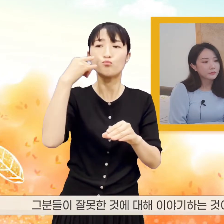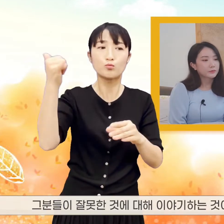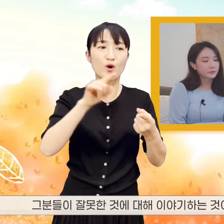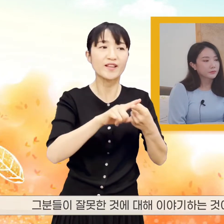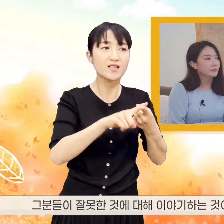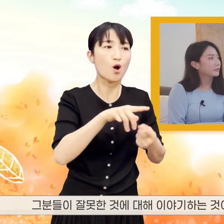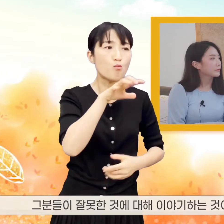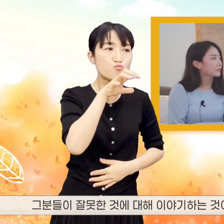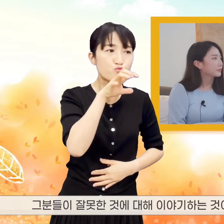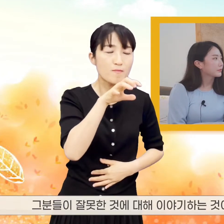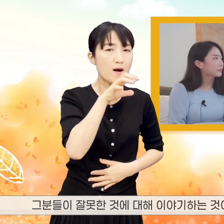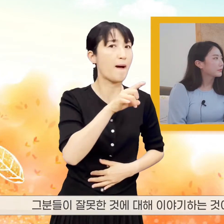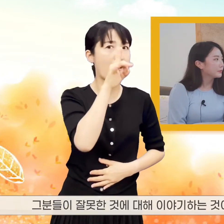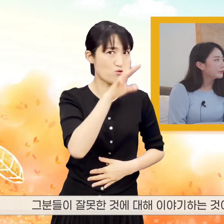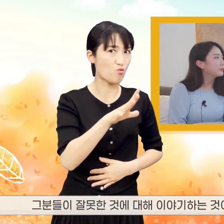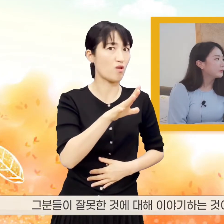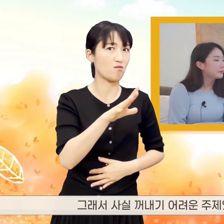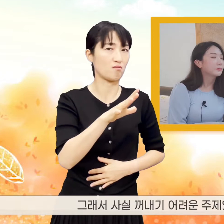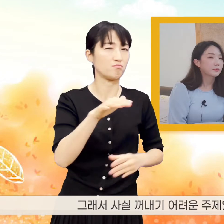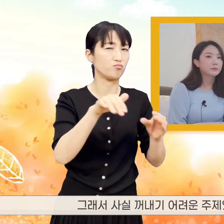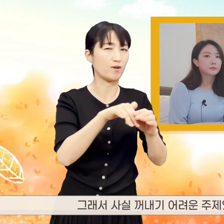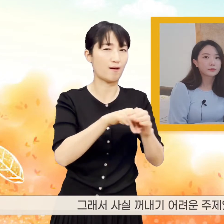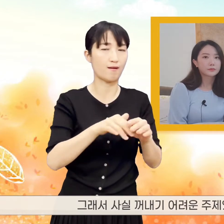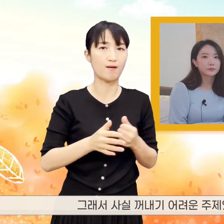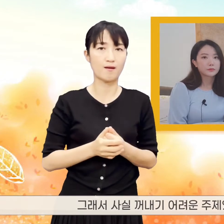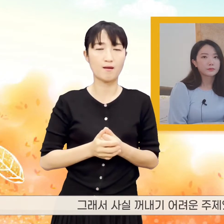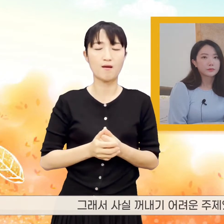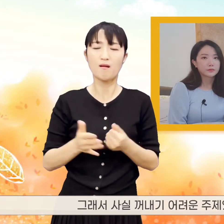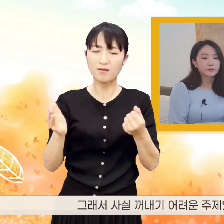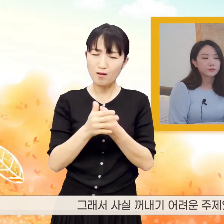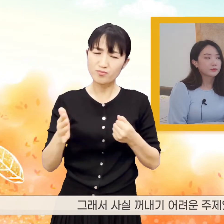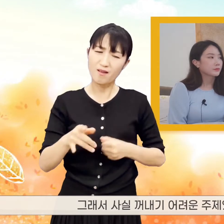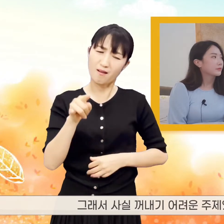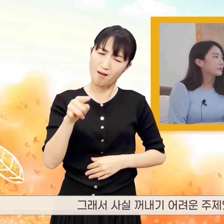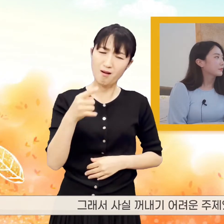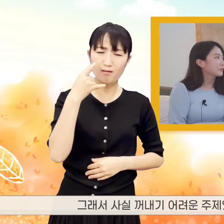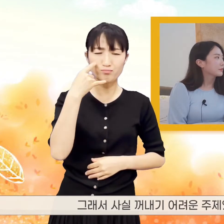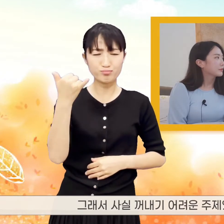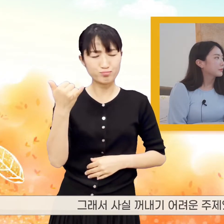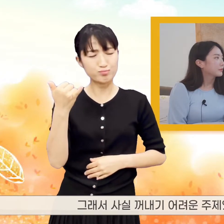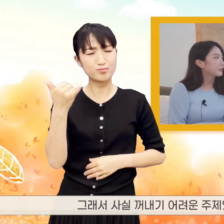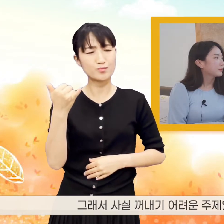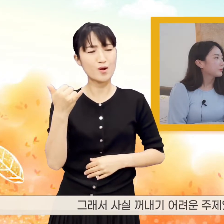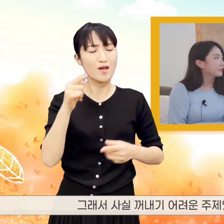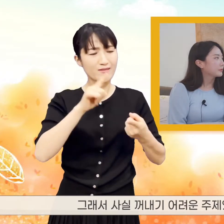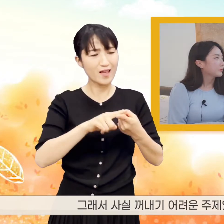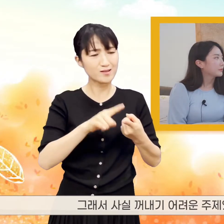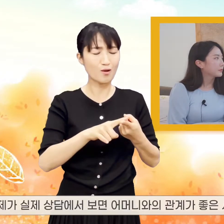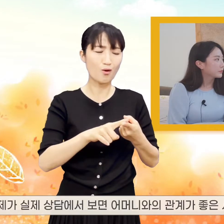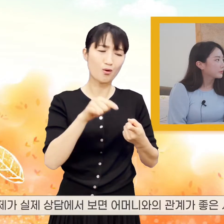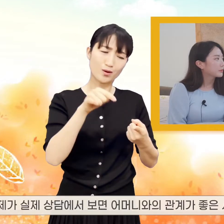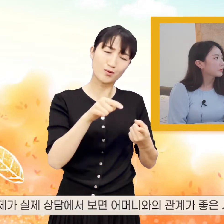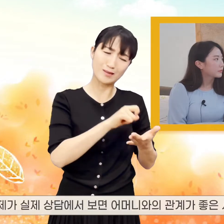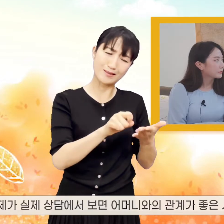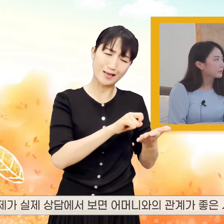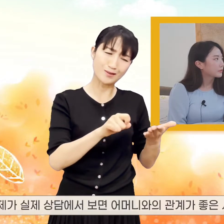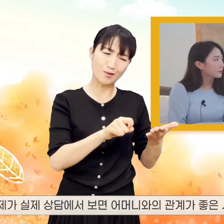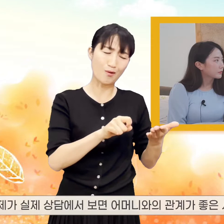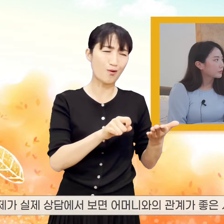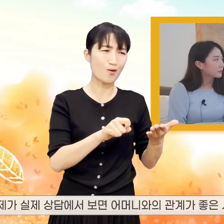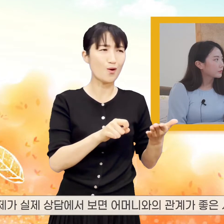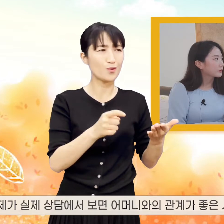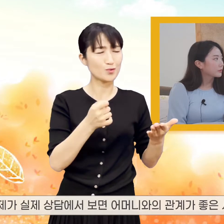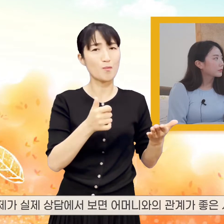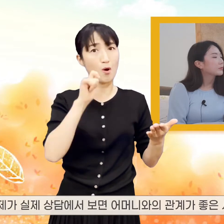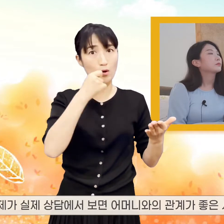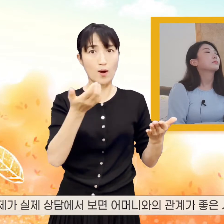거의 타부시 되어 있는 것 같아요. 그래서 사실은 굉장히 꺼내기 어려운 주제였긴 했지만, 제가 실제